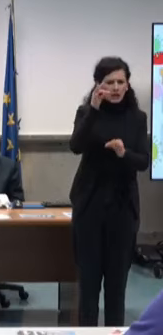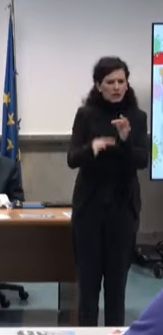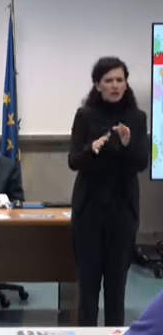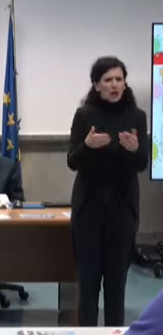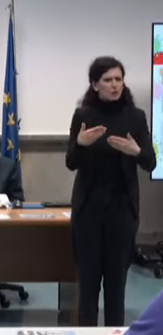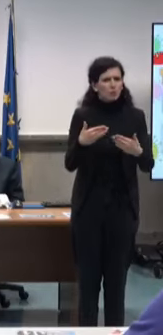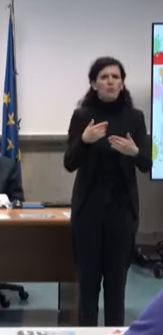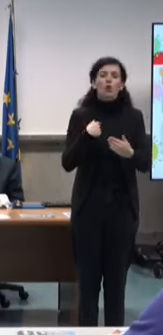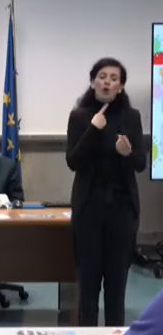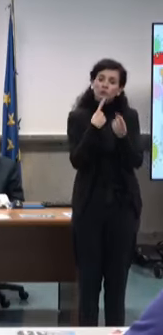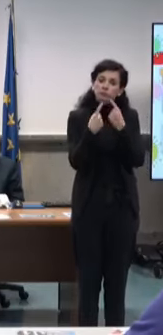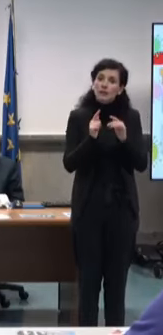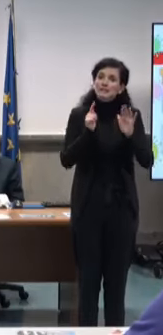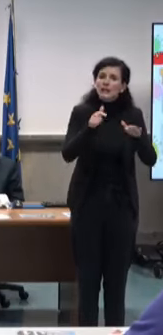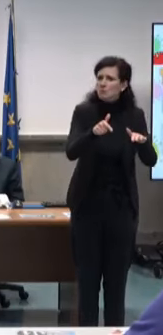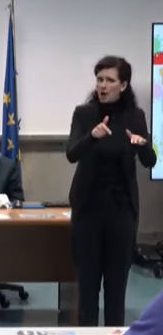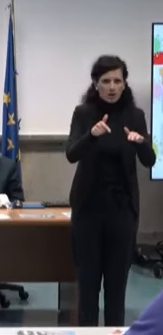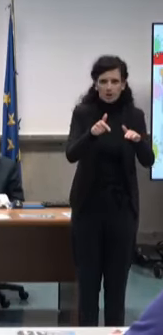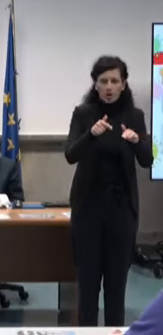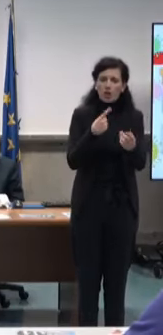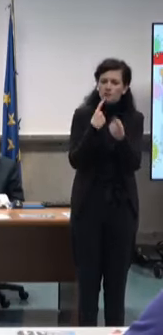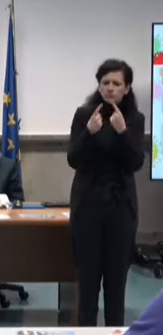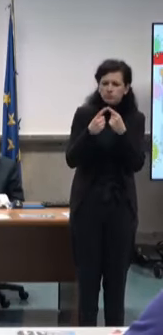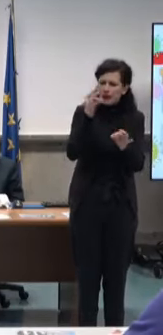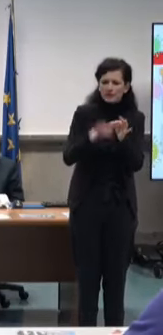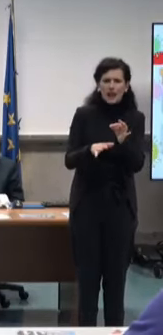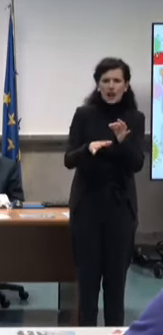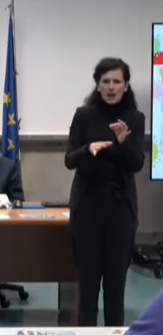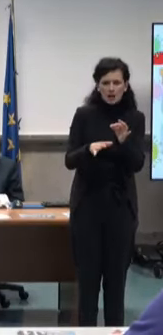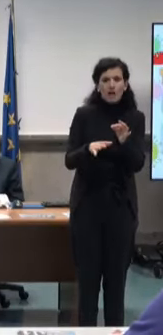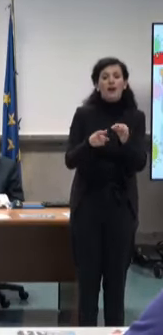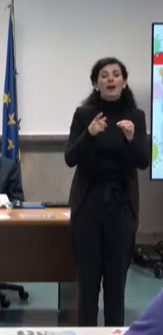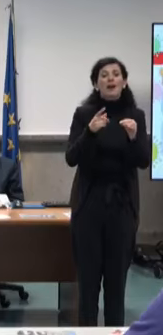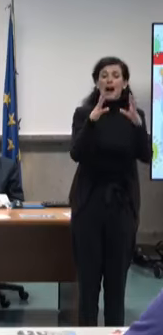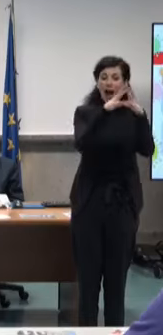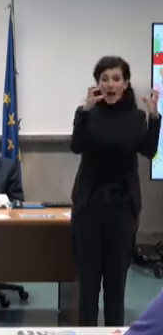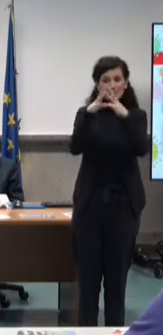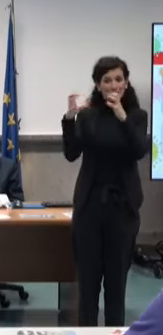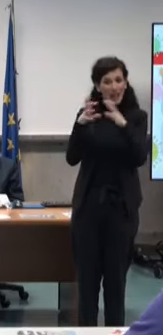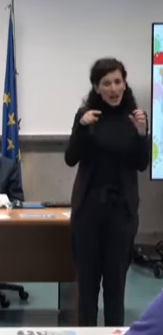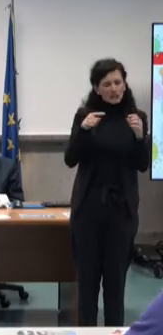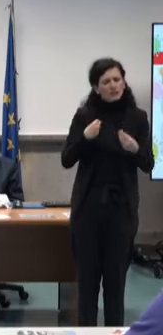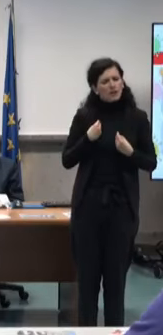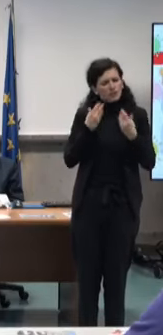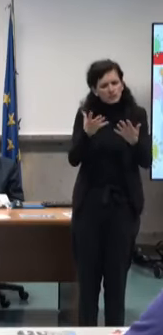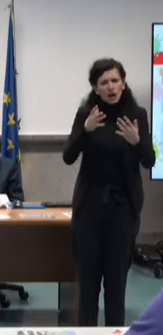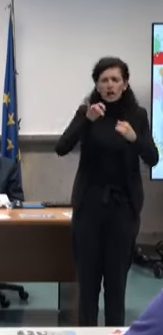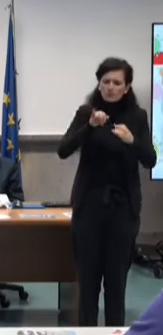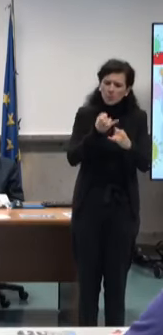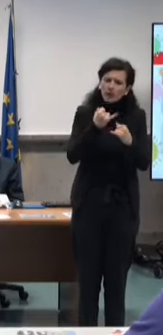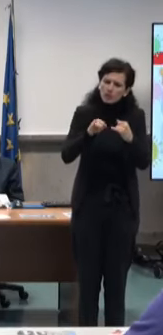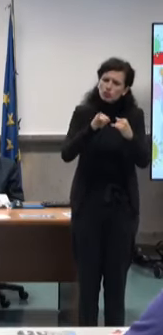non settimanale istantanea quasi in tempo reale con le aziende dando loro le specifiche che